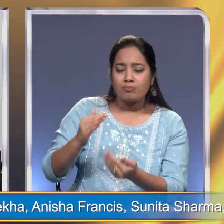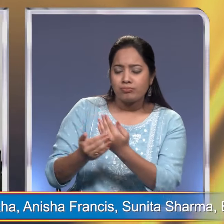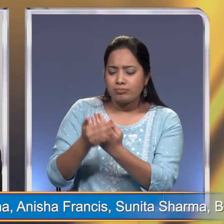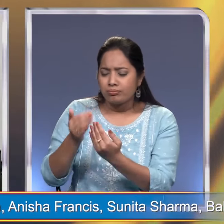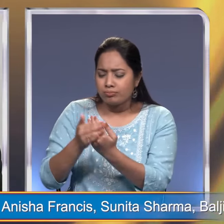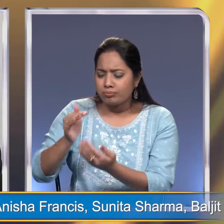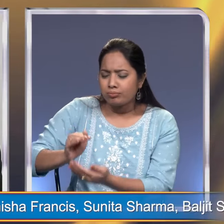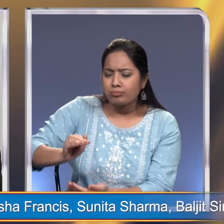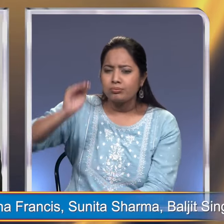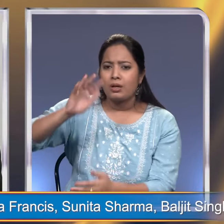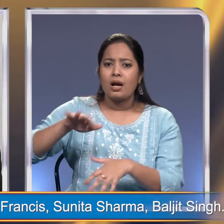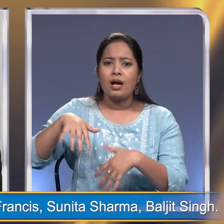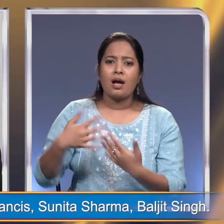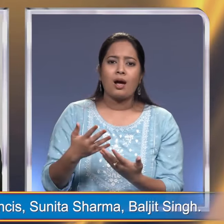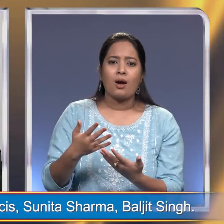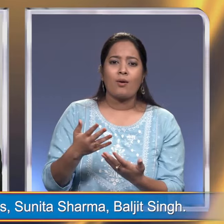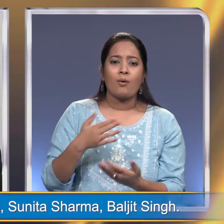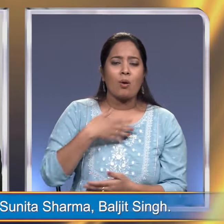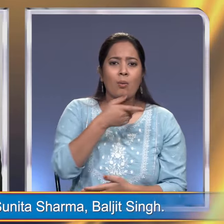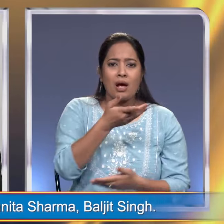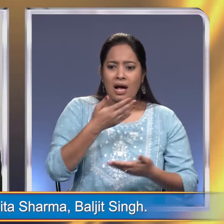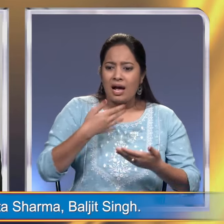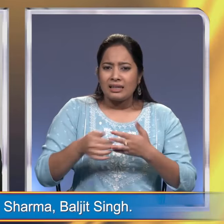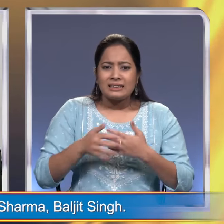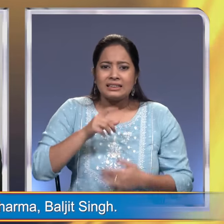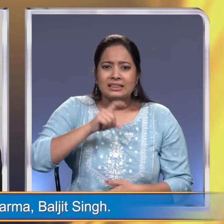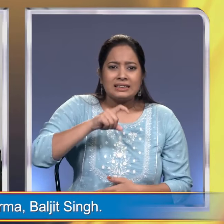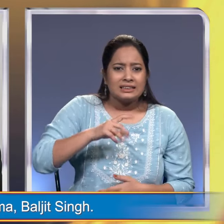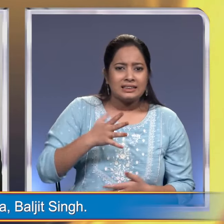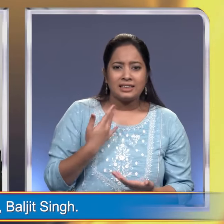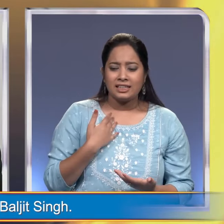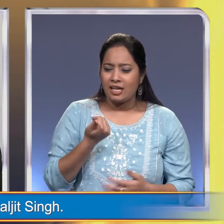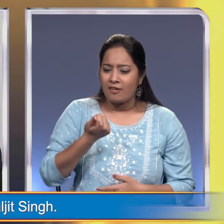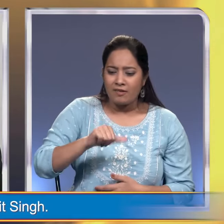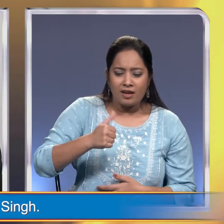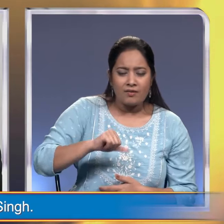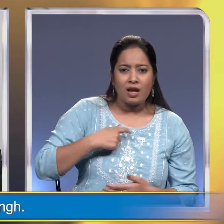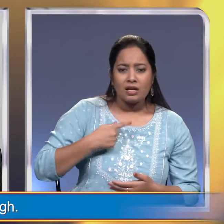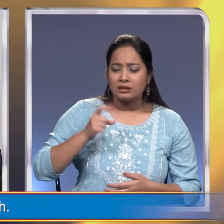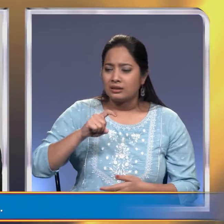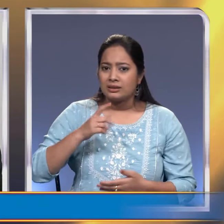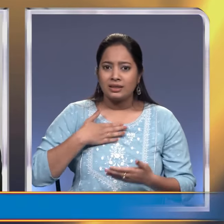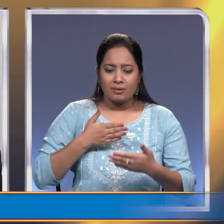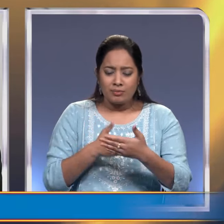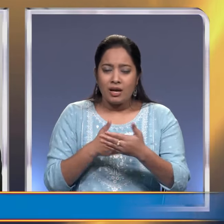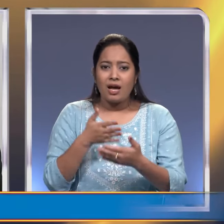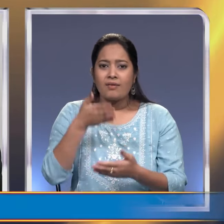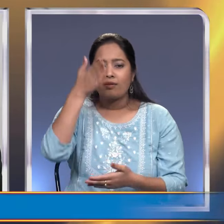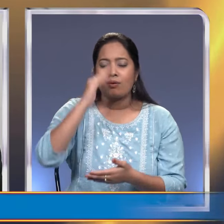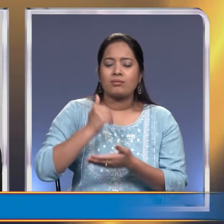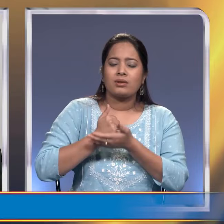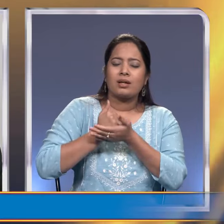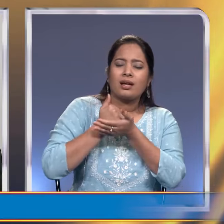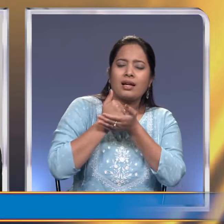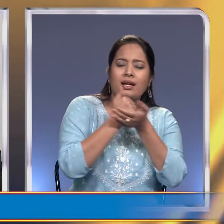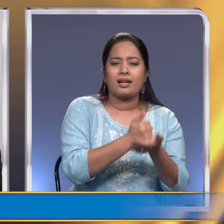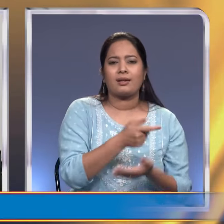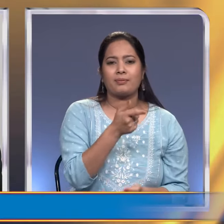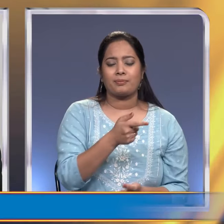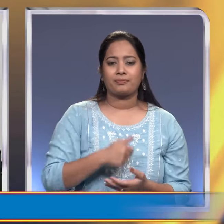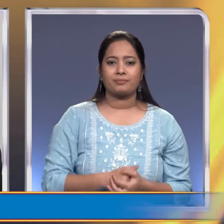कर सके। उनके हर कमी घटी में, उनके हर जरूरत को तू अपनी महिमा के धन से पूरा कर प्रभु। ये तेरा वादा